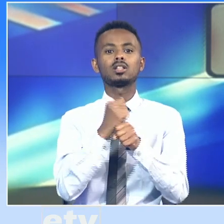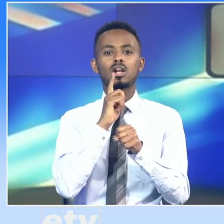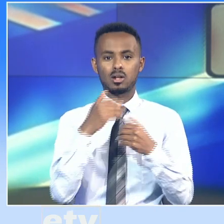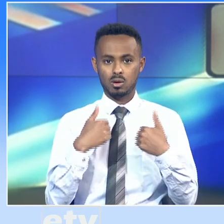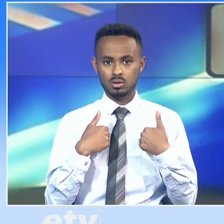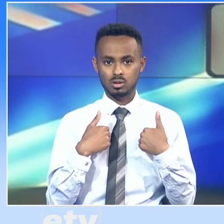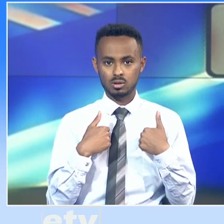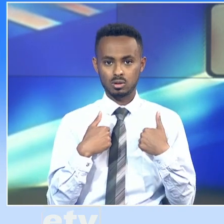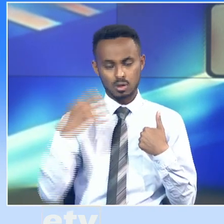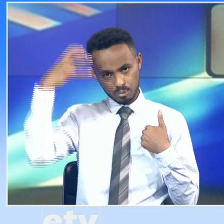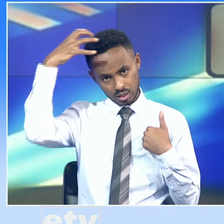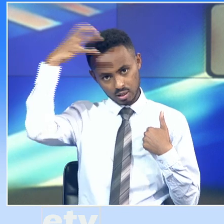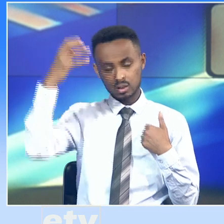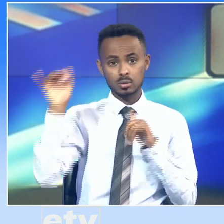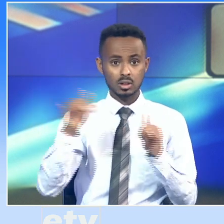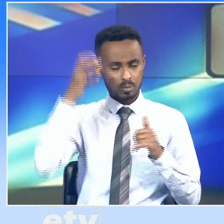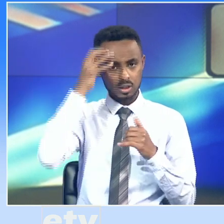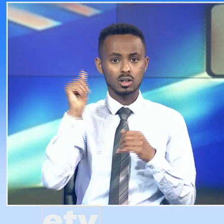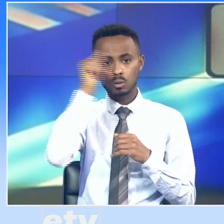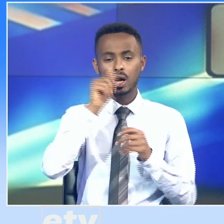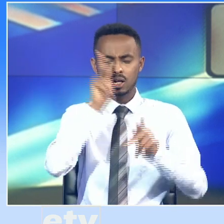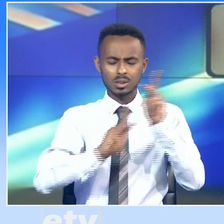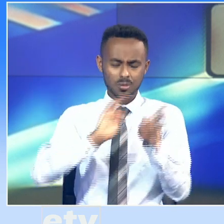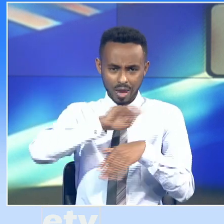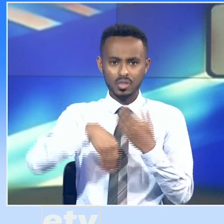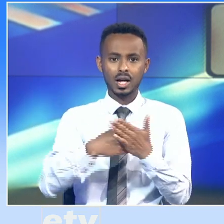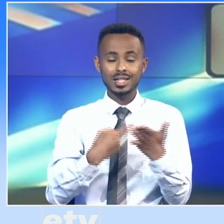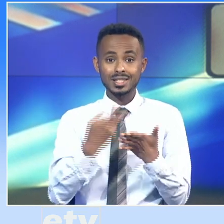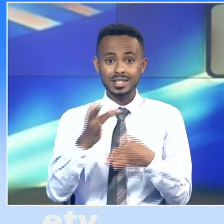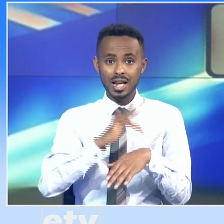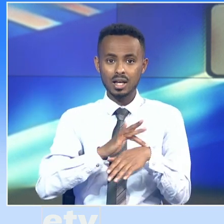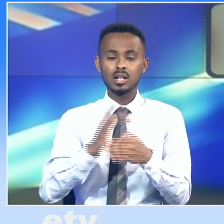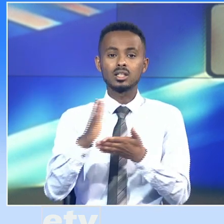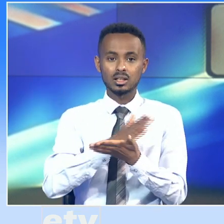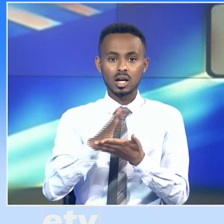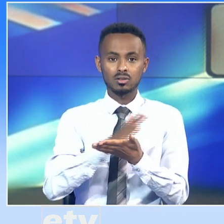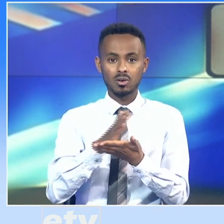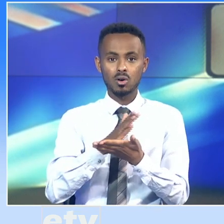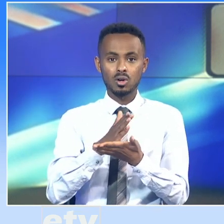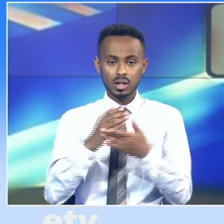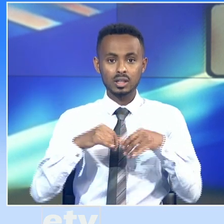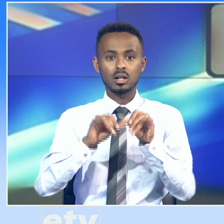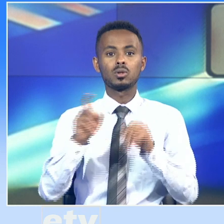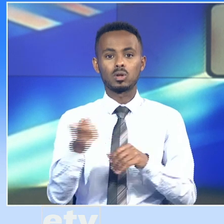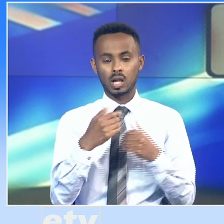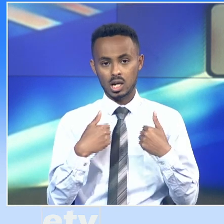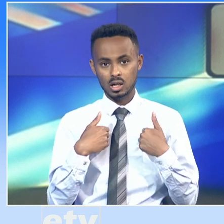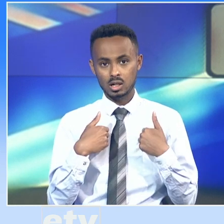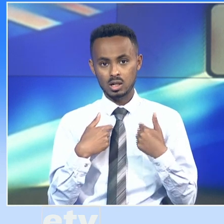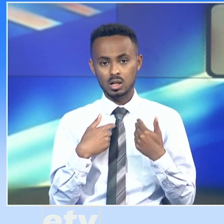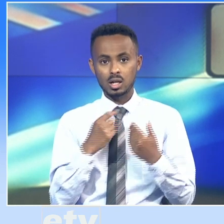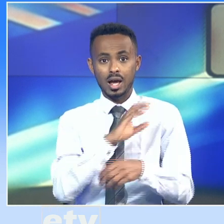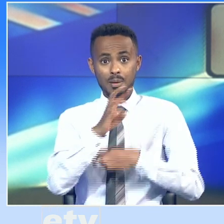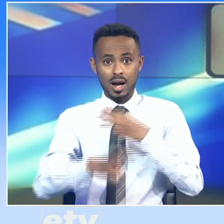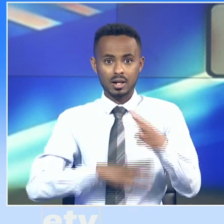ያሉት። መንግስትም እንደ መንግስት የኢትዮጵያ ህዝብም በአጠቃላይ እዚህ ላይም ተሳትፎ የቀጠለበት ሁኔታ አለ። የዓለም